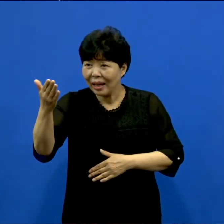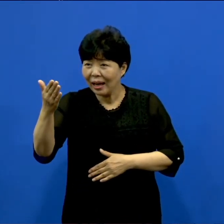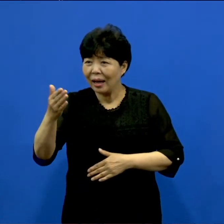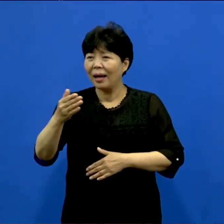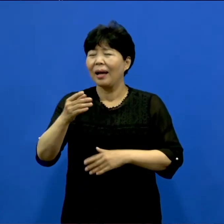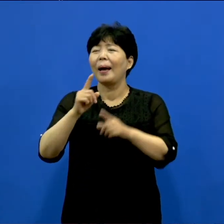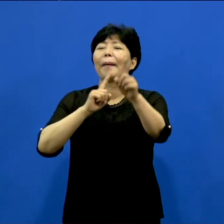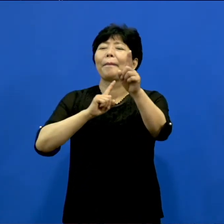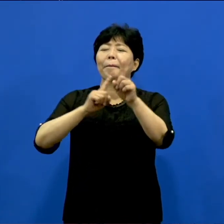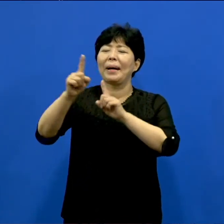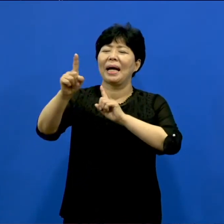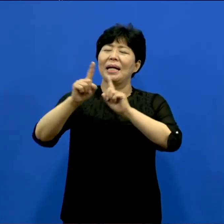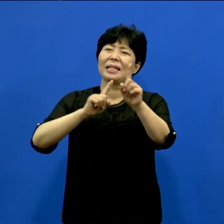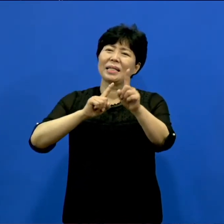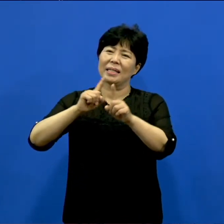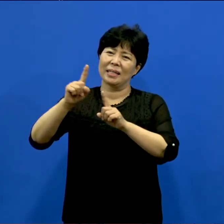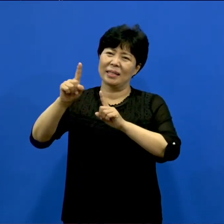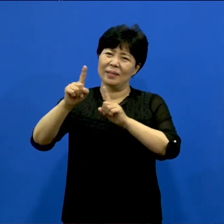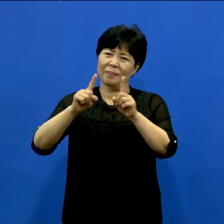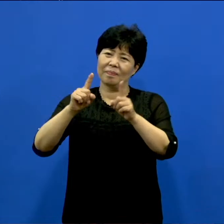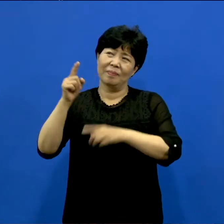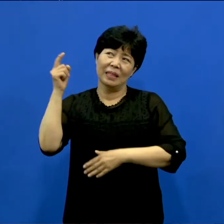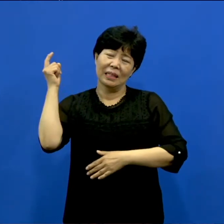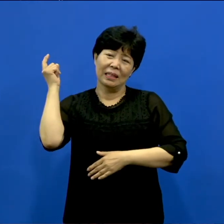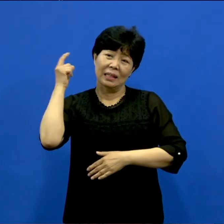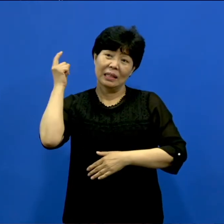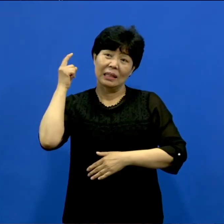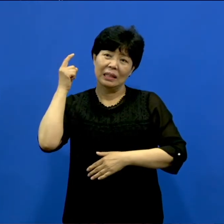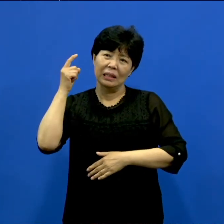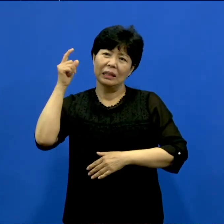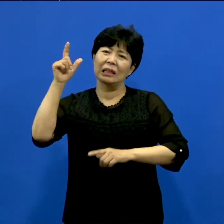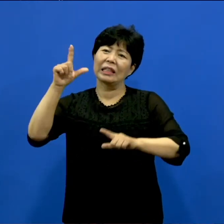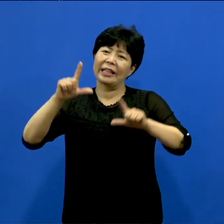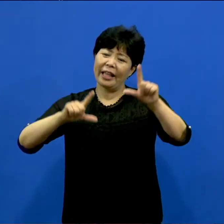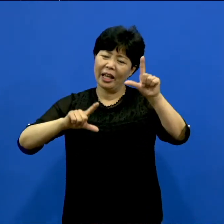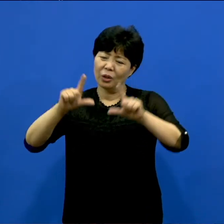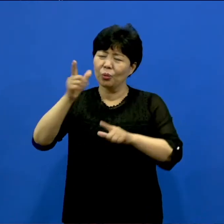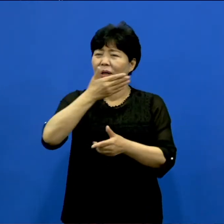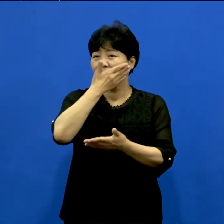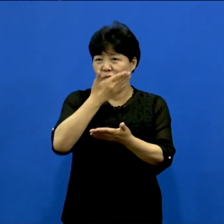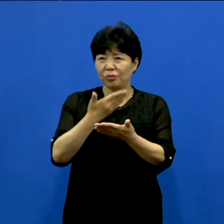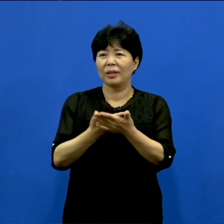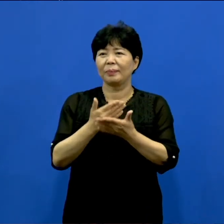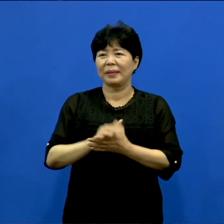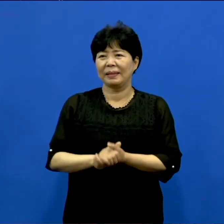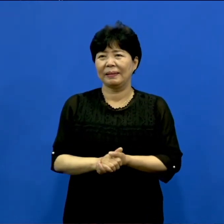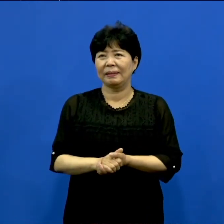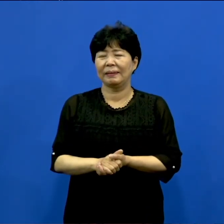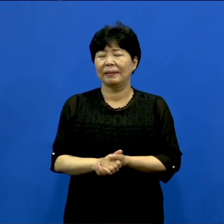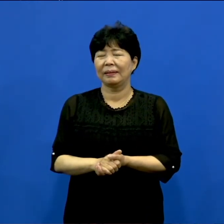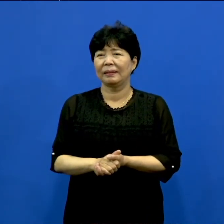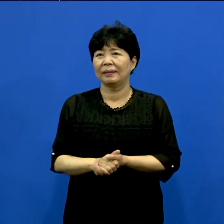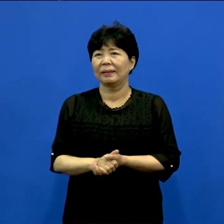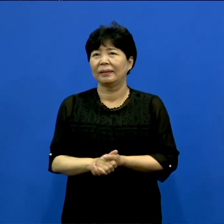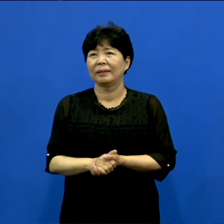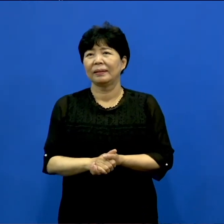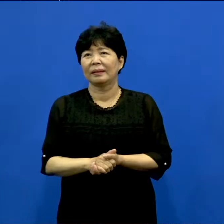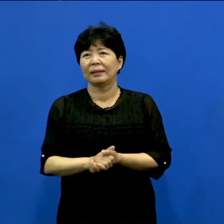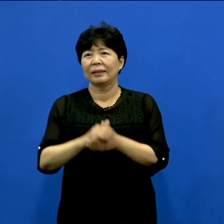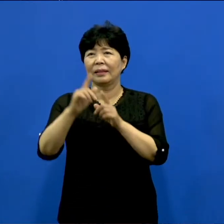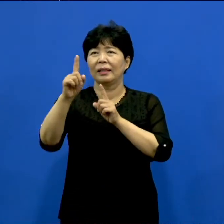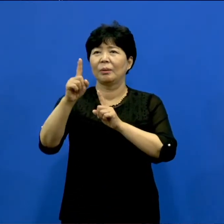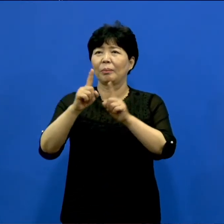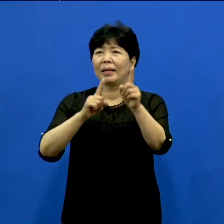말씀에 대한 말씀을 듣는 태도예요. 결국은 여기에서 모든 게 결정이 되는 거, 말씀을